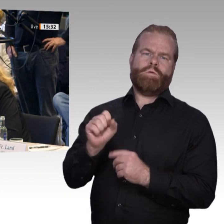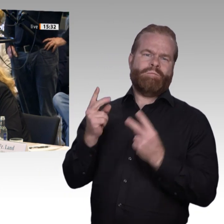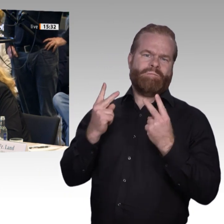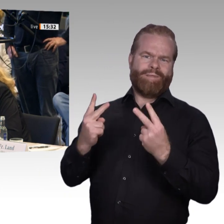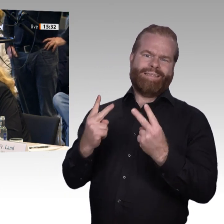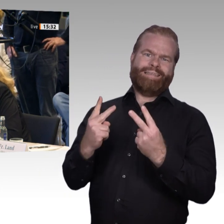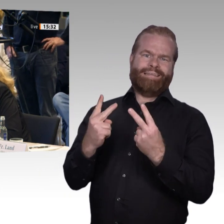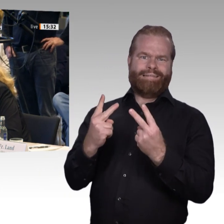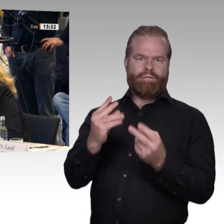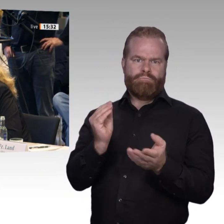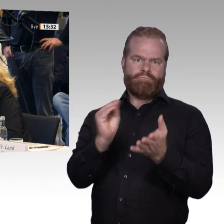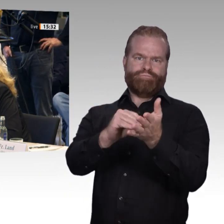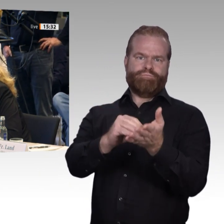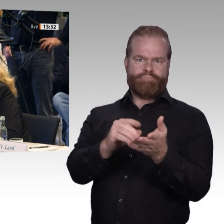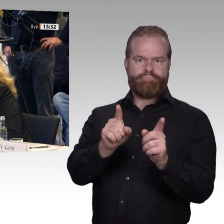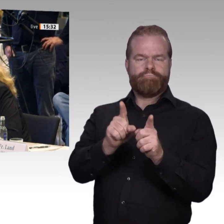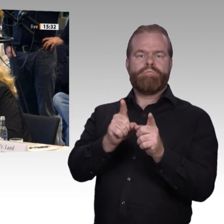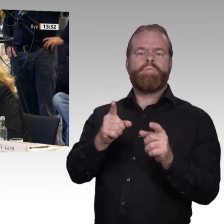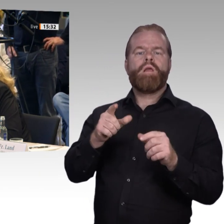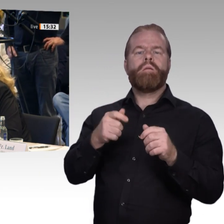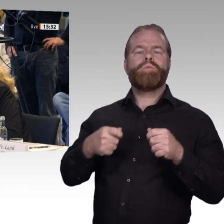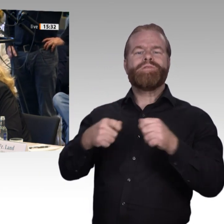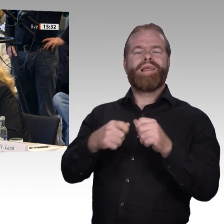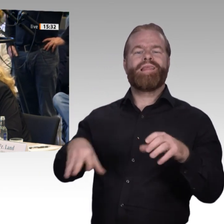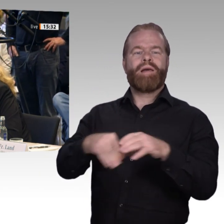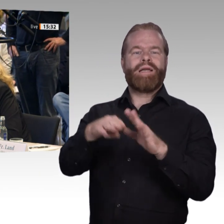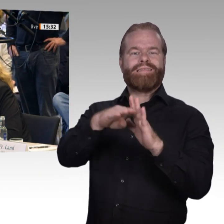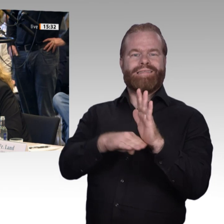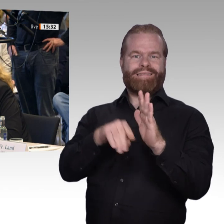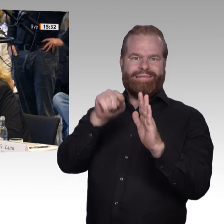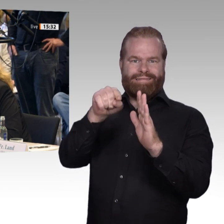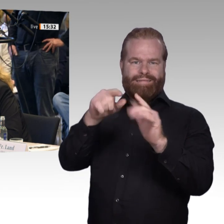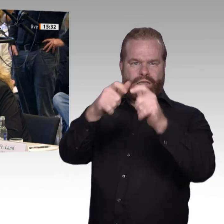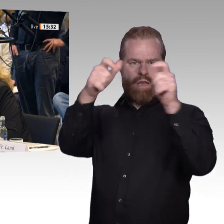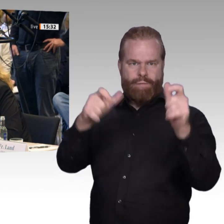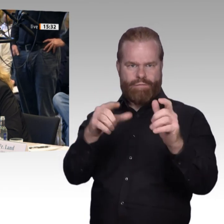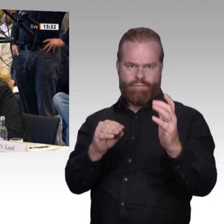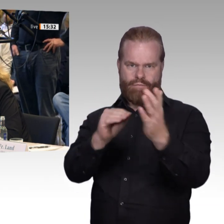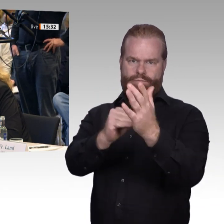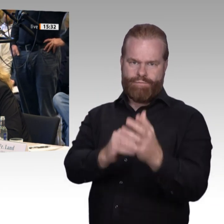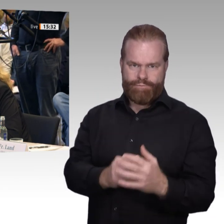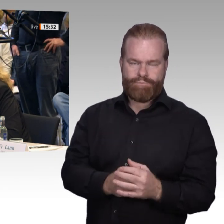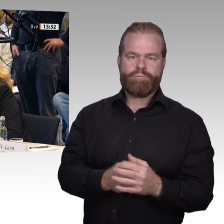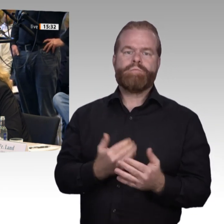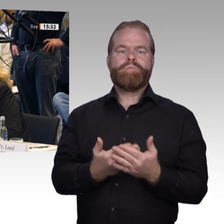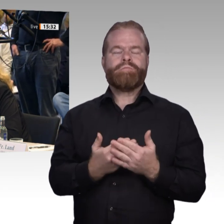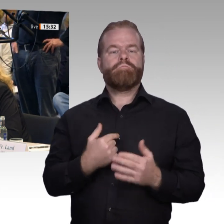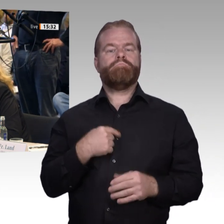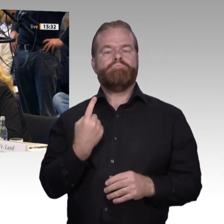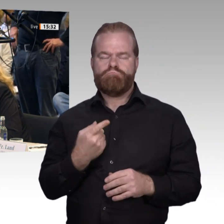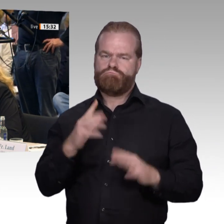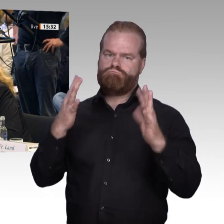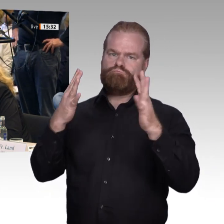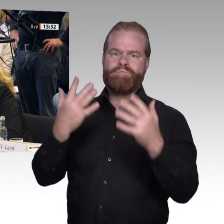dynamisiert würde im Laufe der Jahre, damit wir nicht jedes Jahr wieder diese Frage stellen müssen. Zu der konkreten Fragestellung,